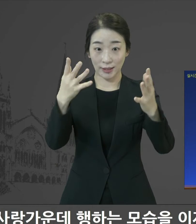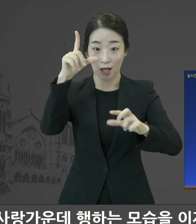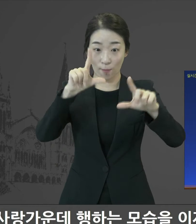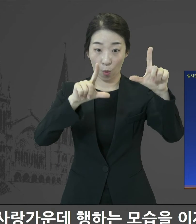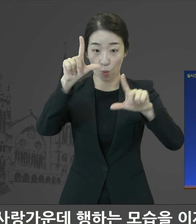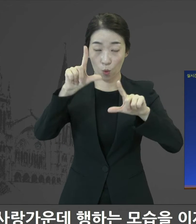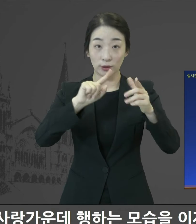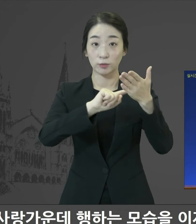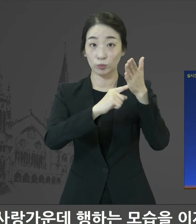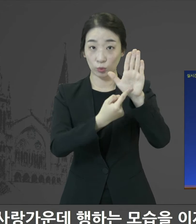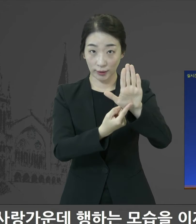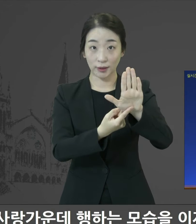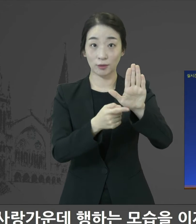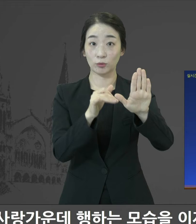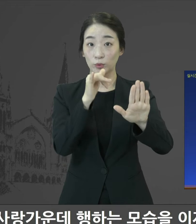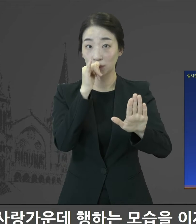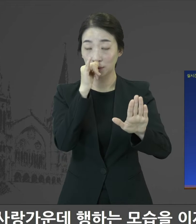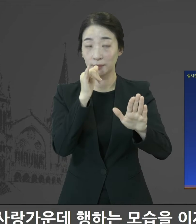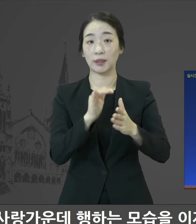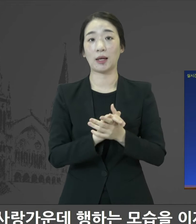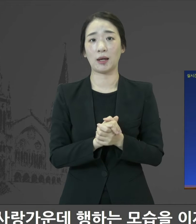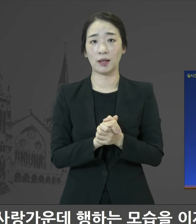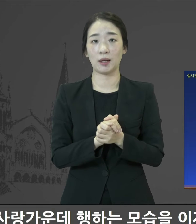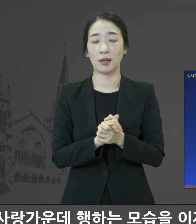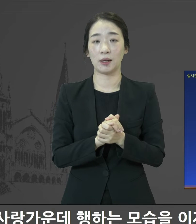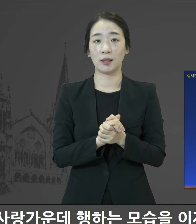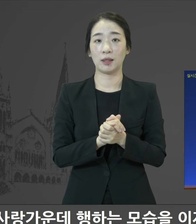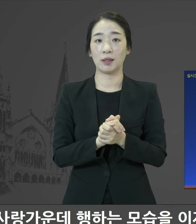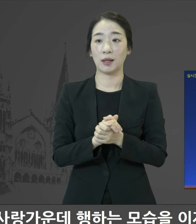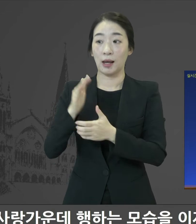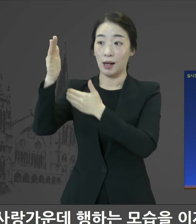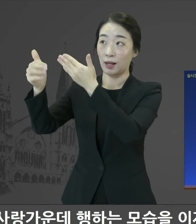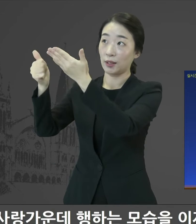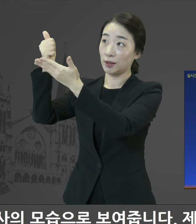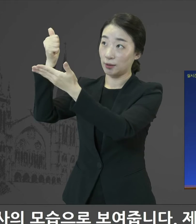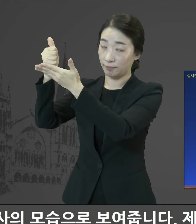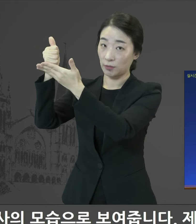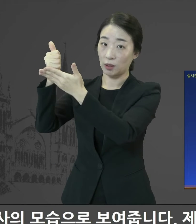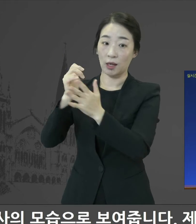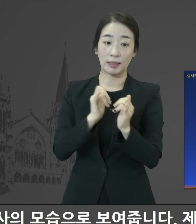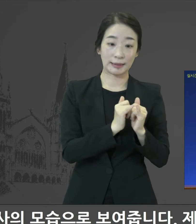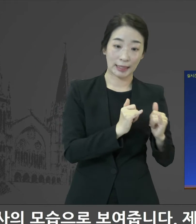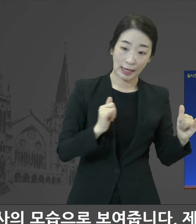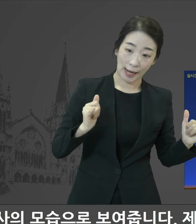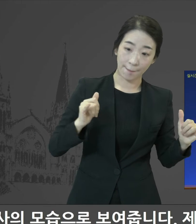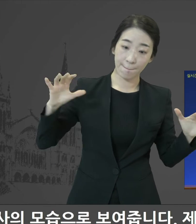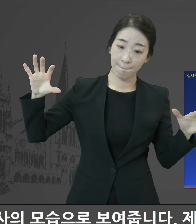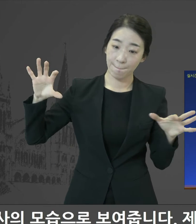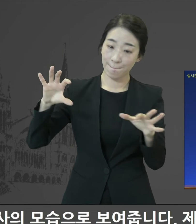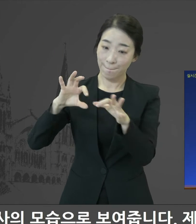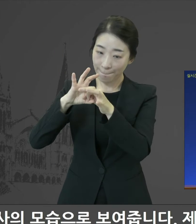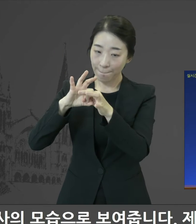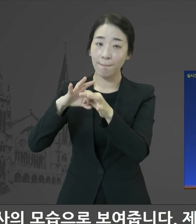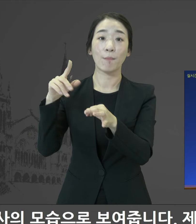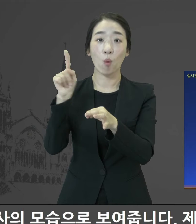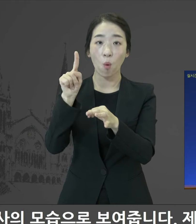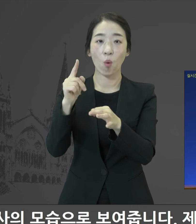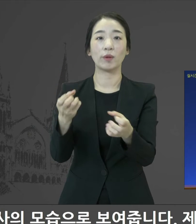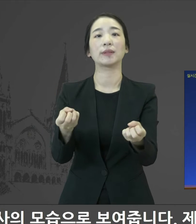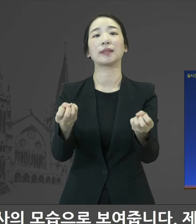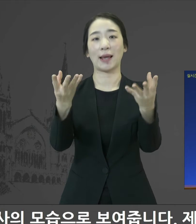보여주면서 하나님과 사람을 이어가는 일이 얼마나 중요한가를 보여주고 있습니다.